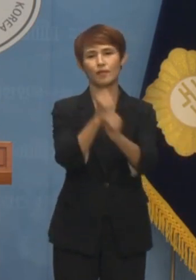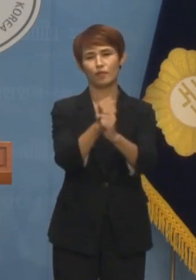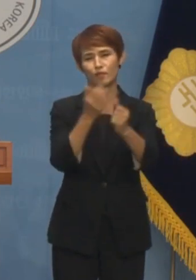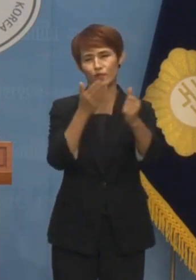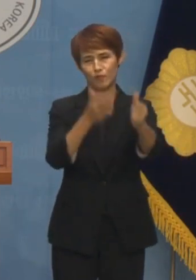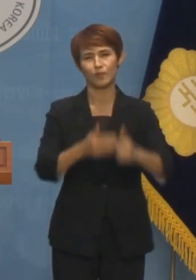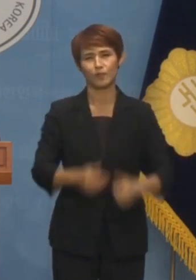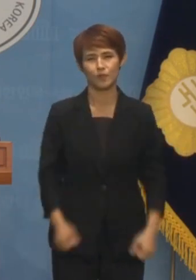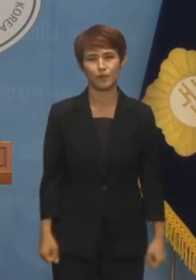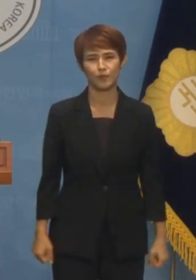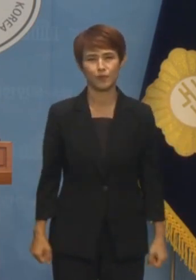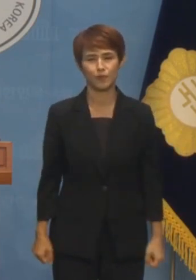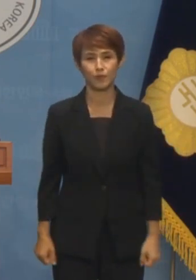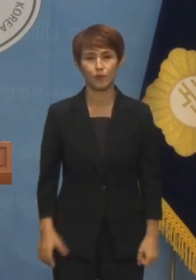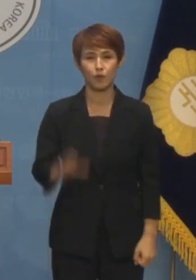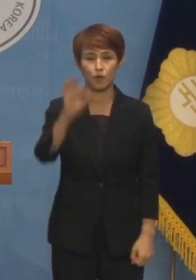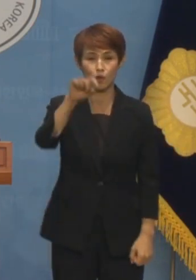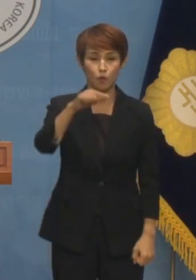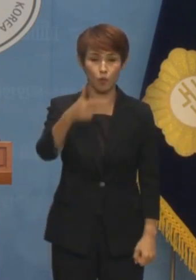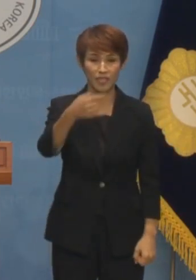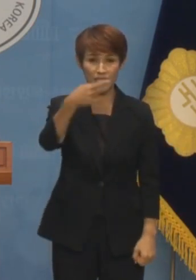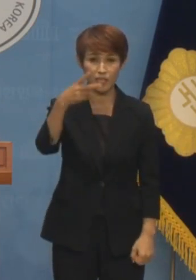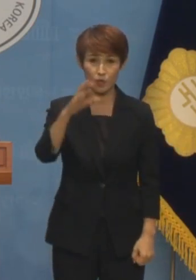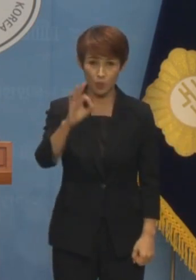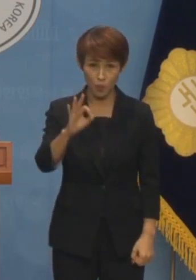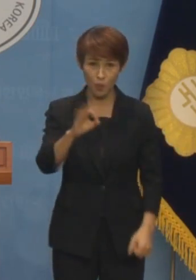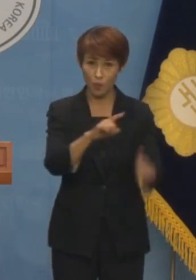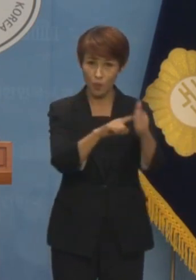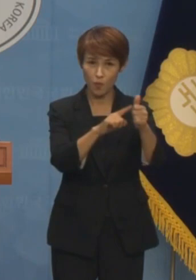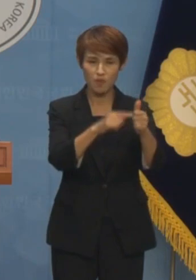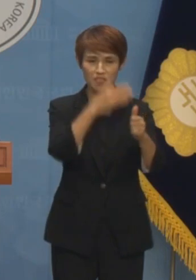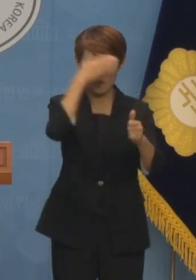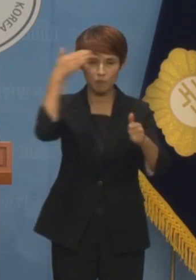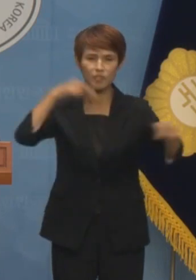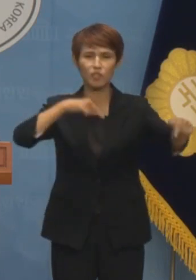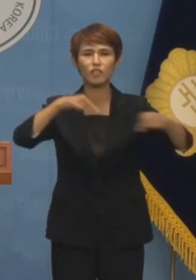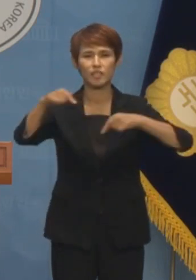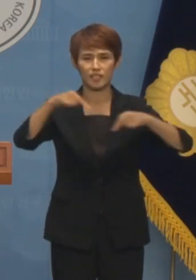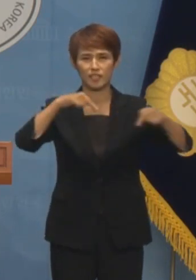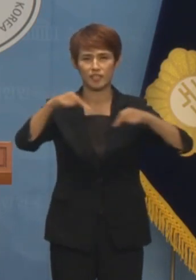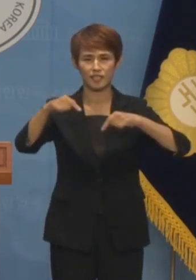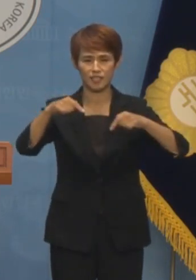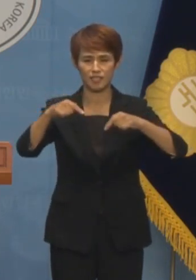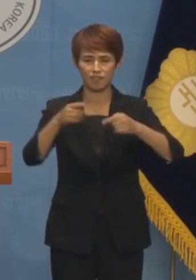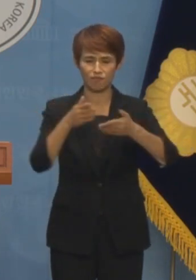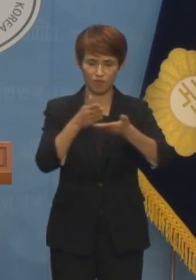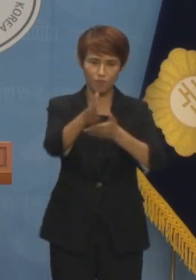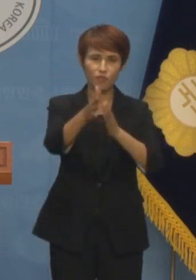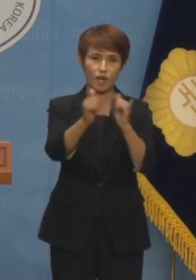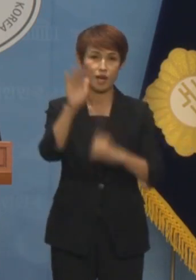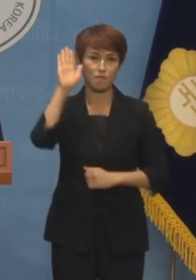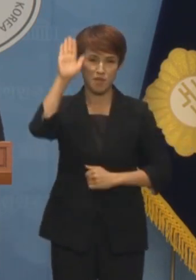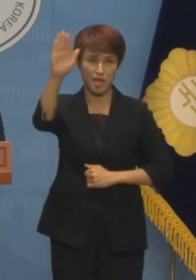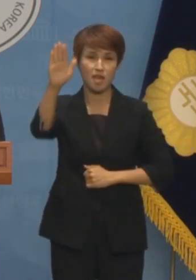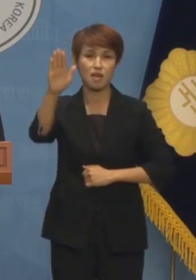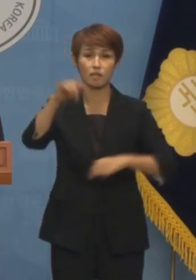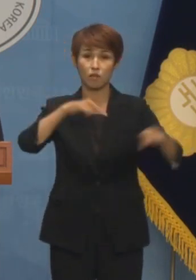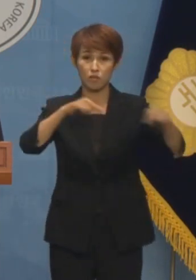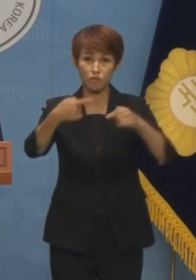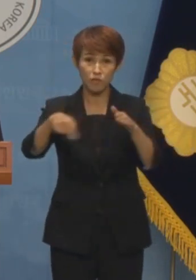바랍니다. 원희룡은 젊은 정치의 표방이었고 미래 정치의